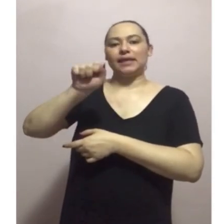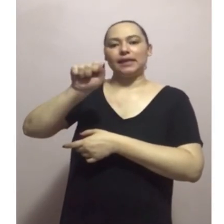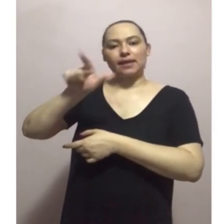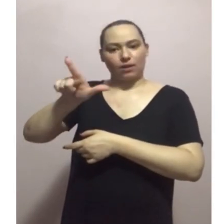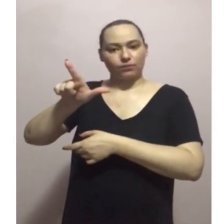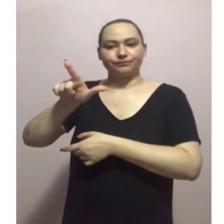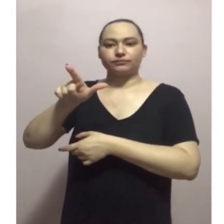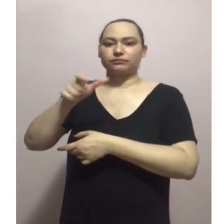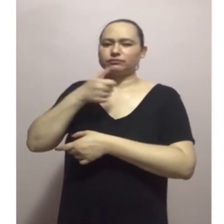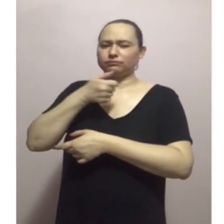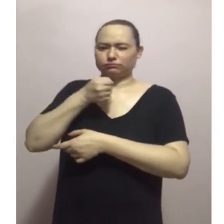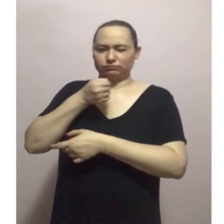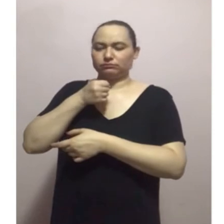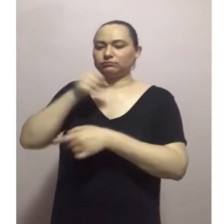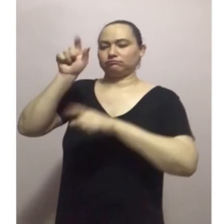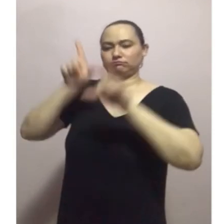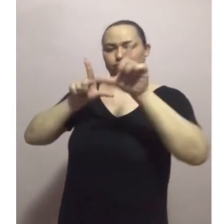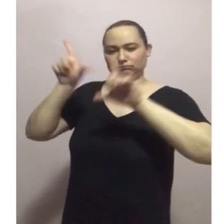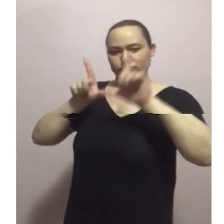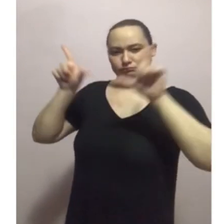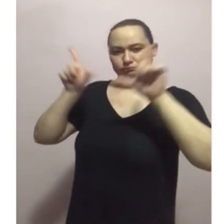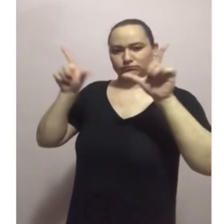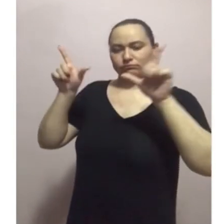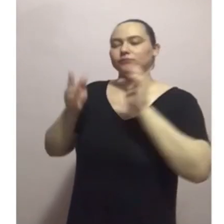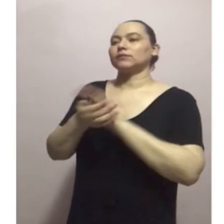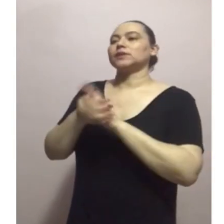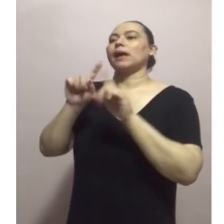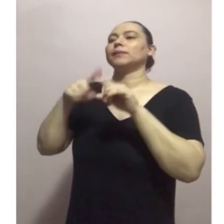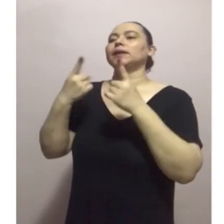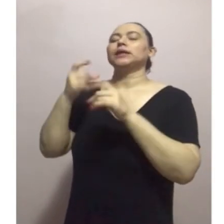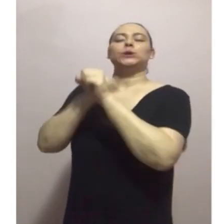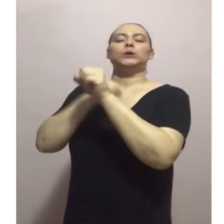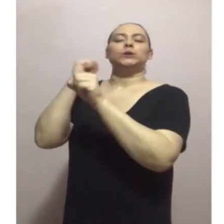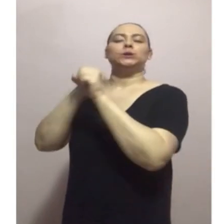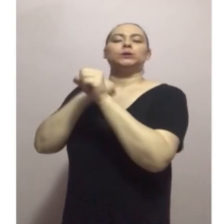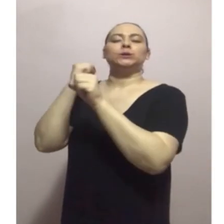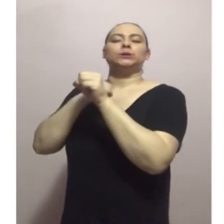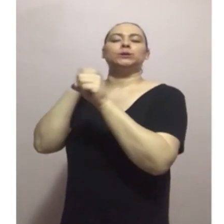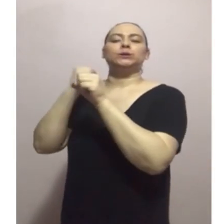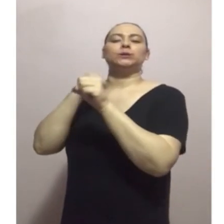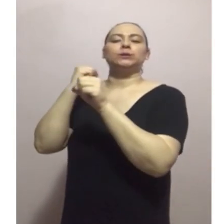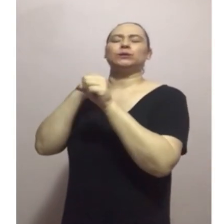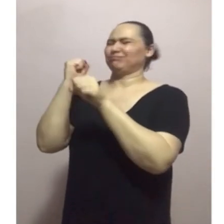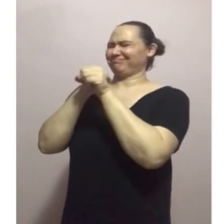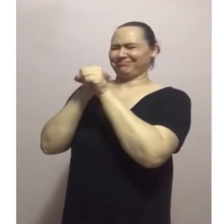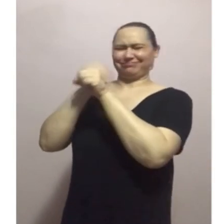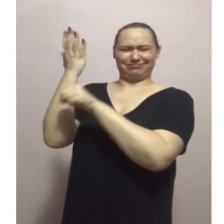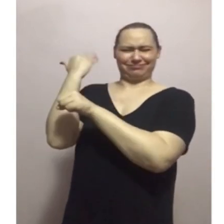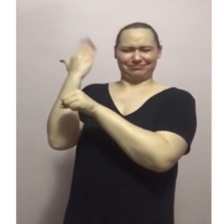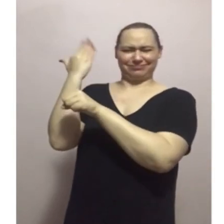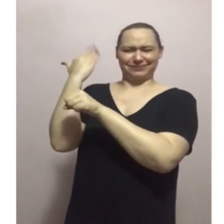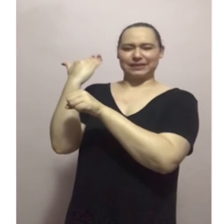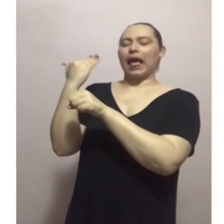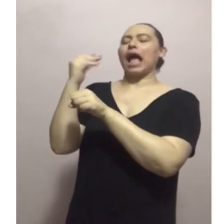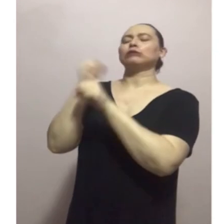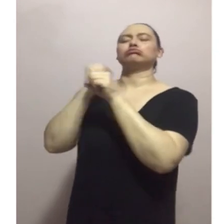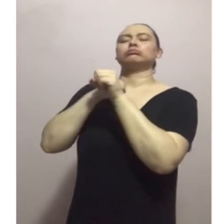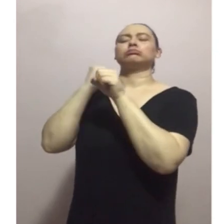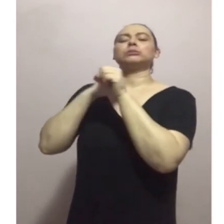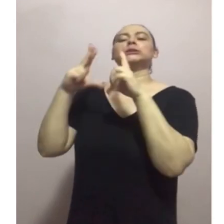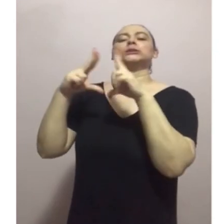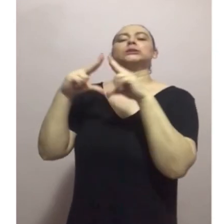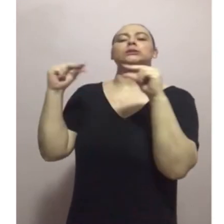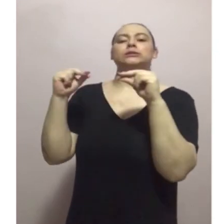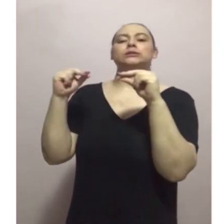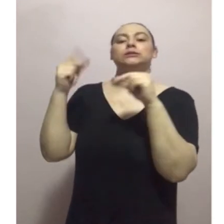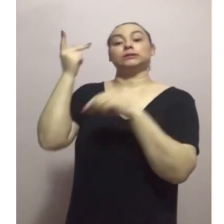estavam vivendo uma crise horrorosa, que era na época da construção de Brasília e tal, e estavam numa crise em São